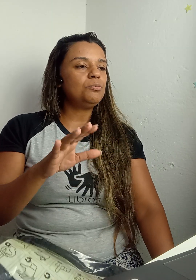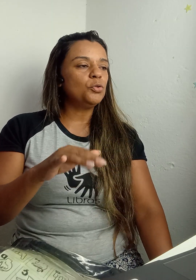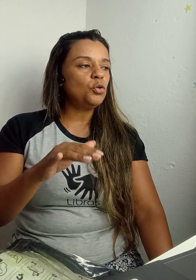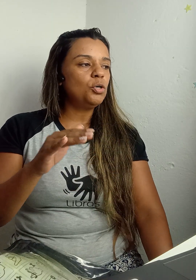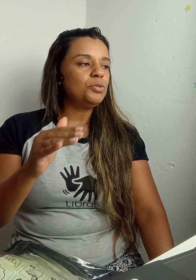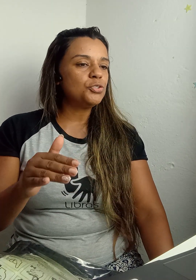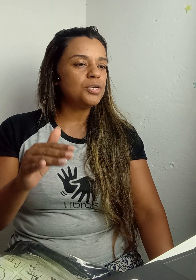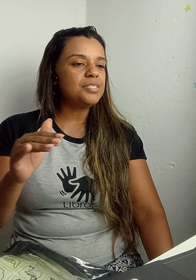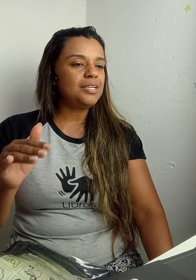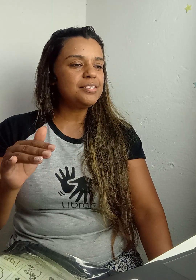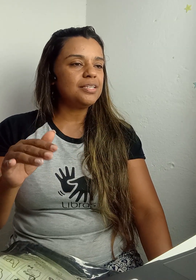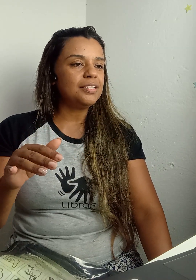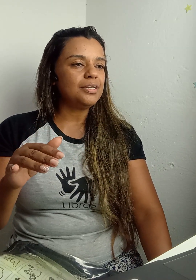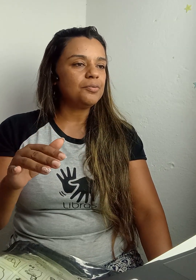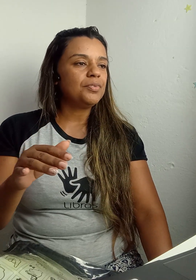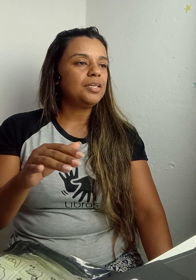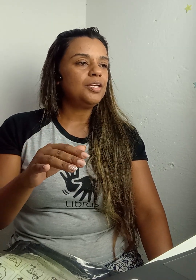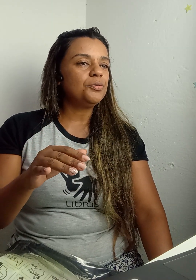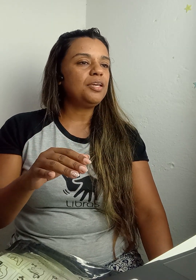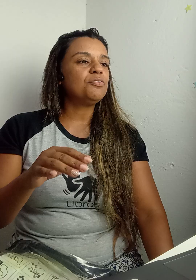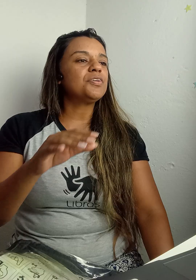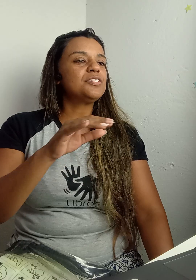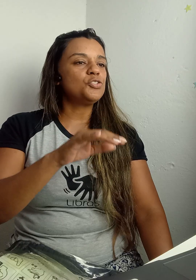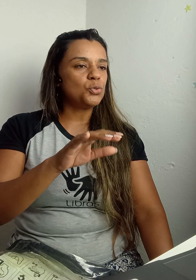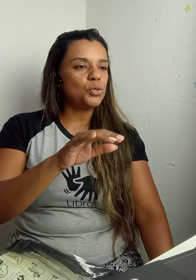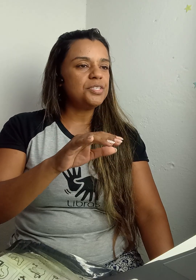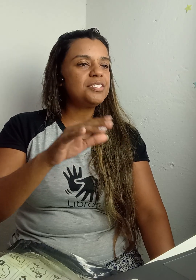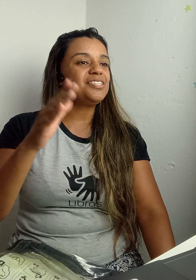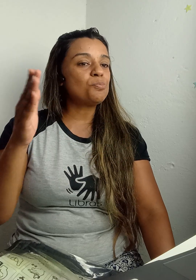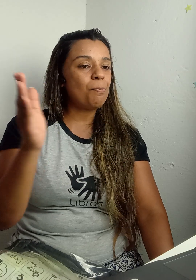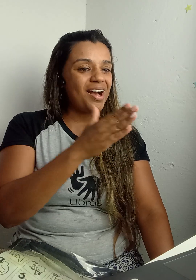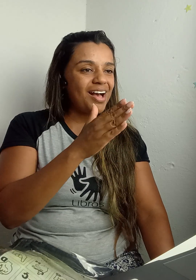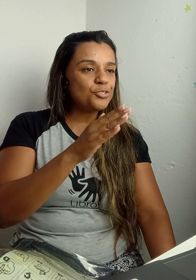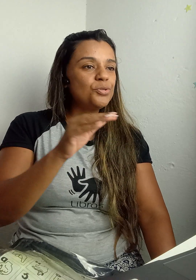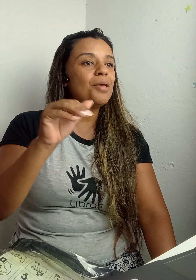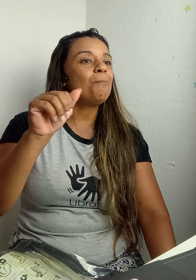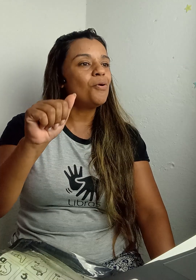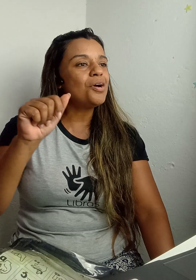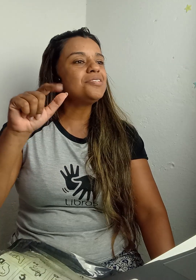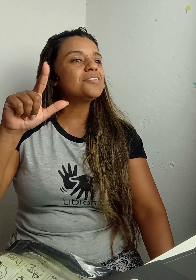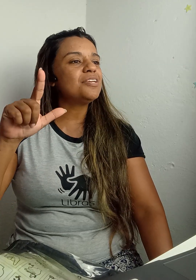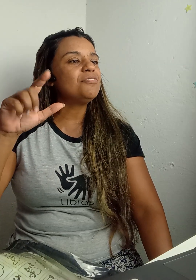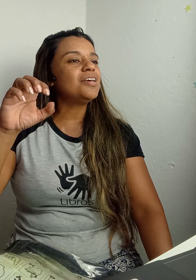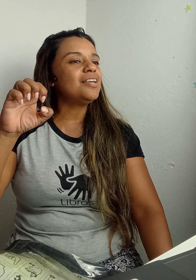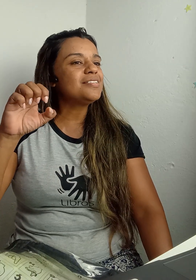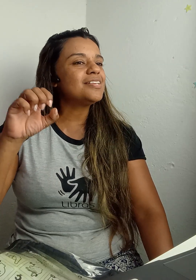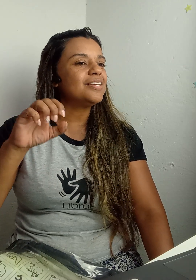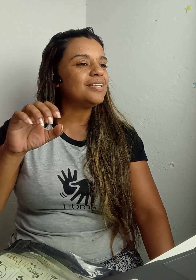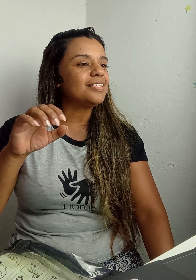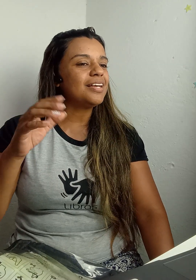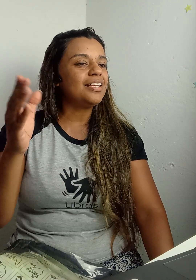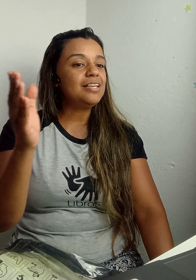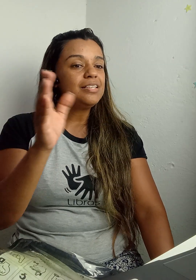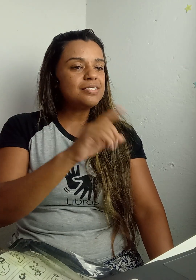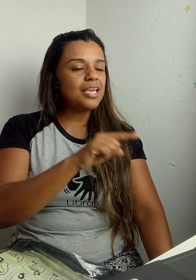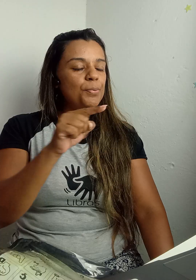meu nome, Joyce Alessandra. Eu tenho que fazer Joyce, espaço e depois escrever Alessandra, tá? Sempre